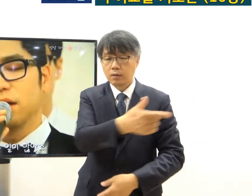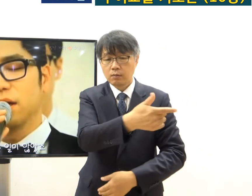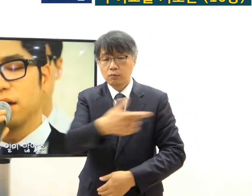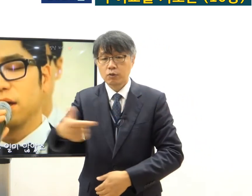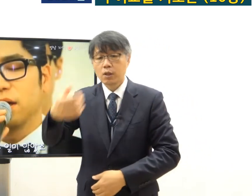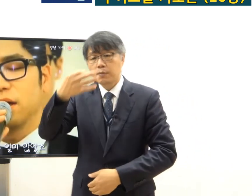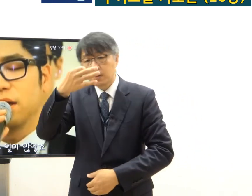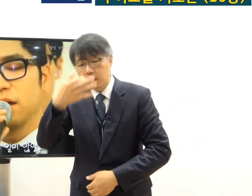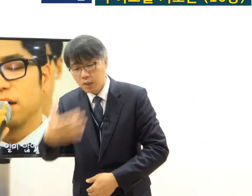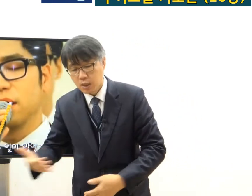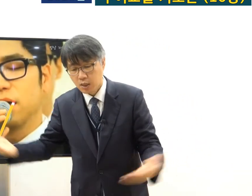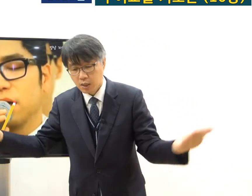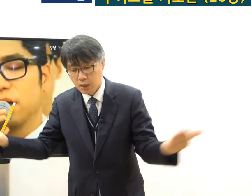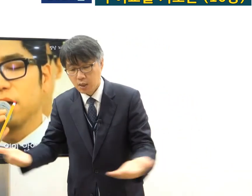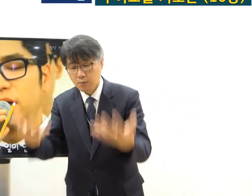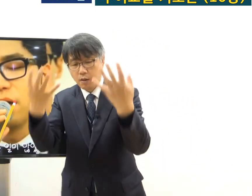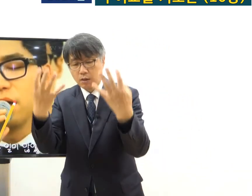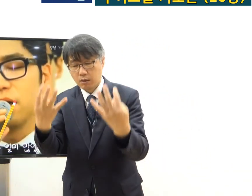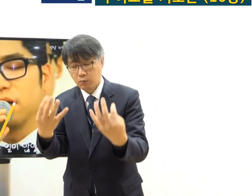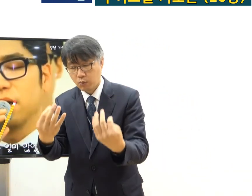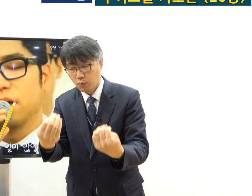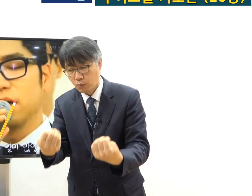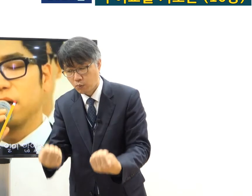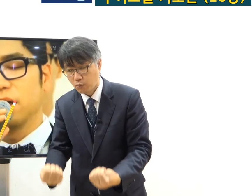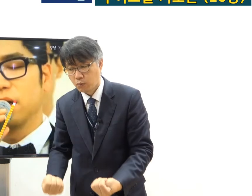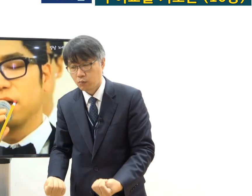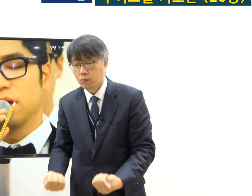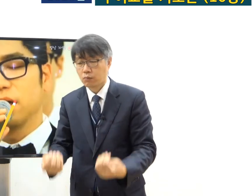너무 힘든 일이 많았죠.